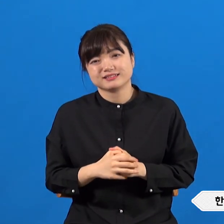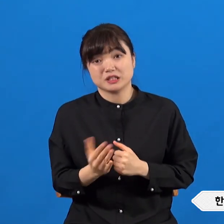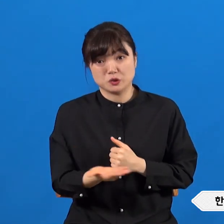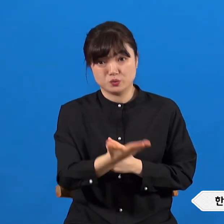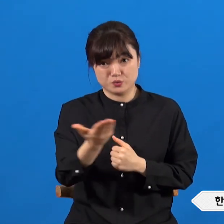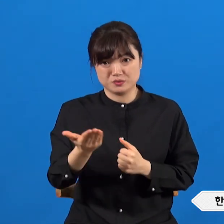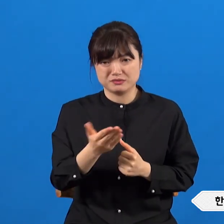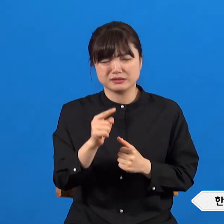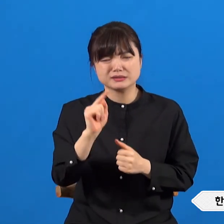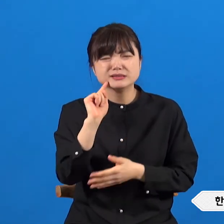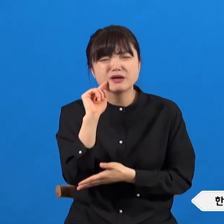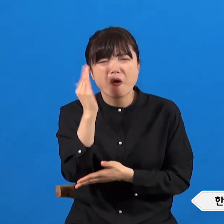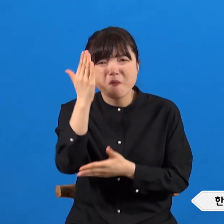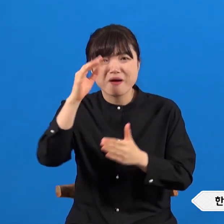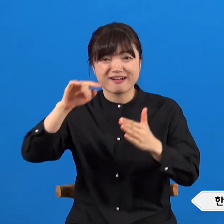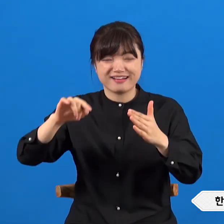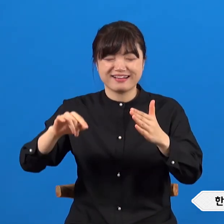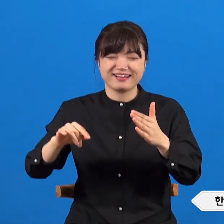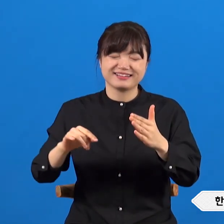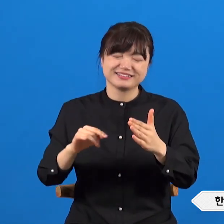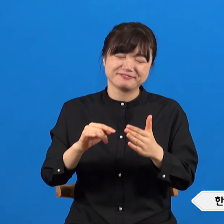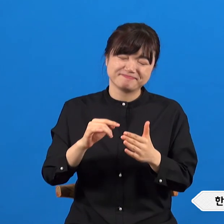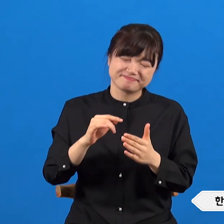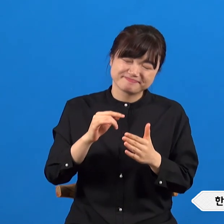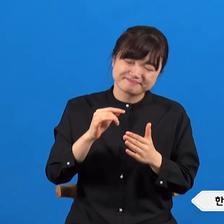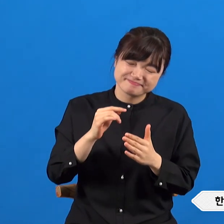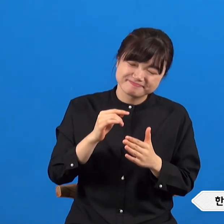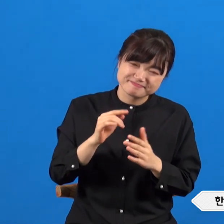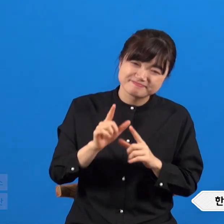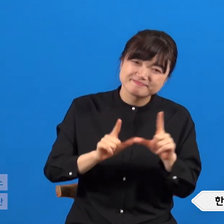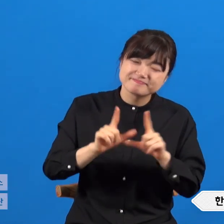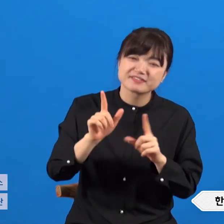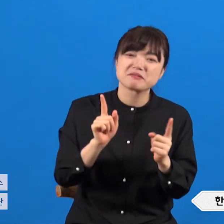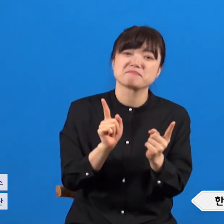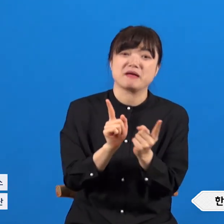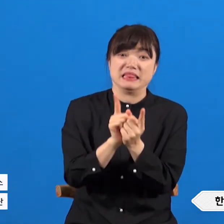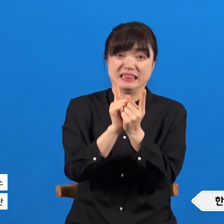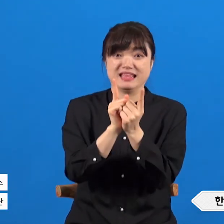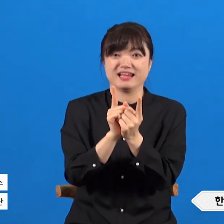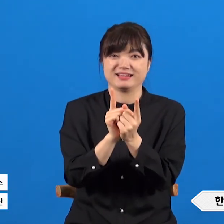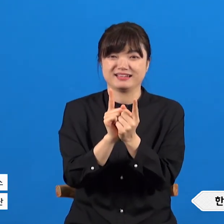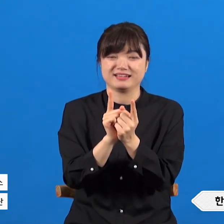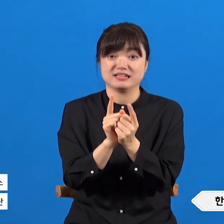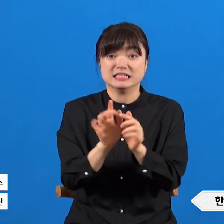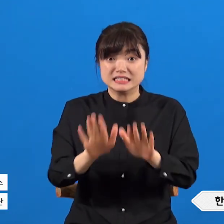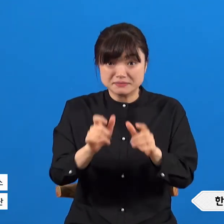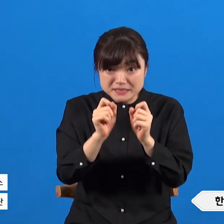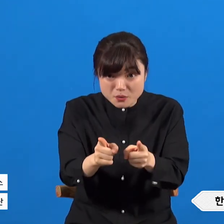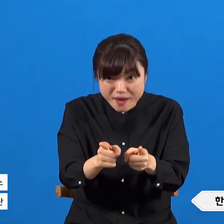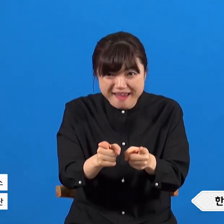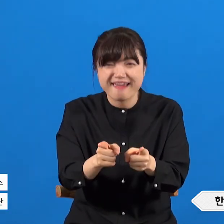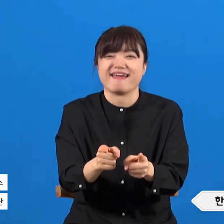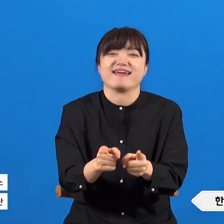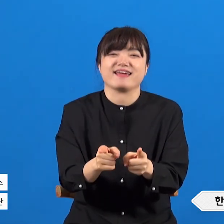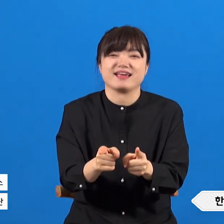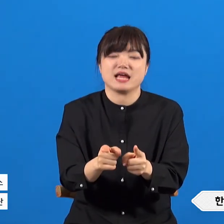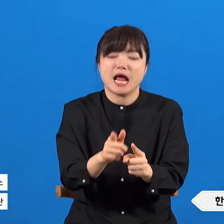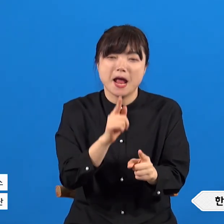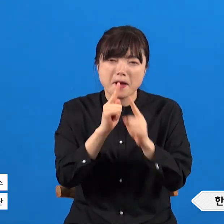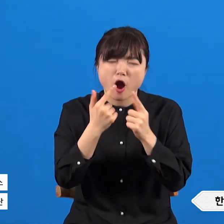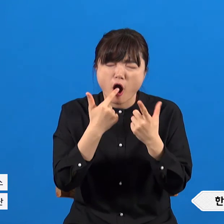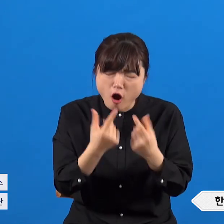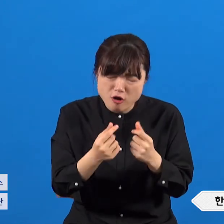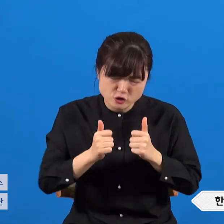우리가 다 그 영광스러운 그런 순간을 맞을 수 있도록 지금 기회 있을 때에